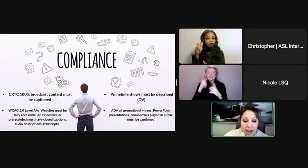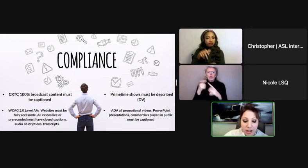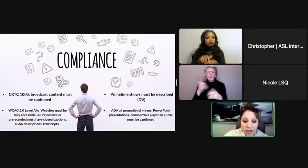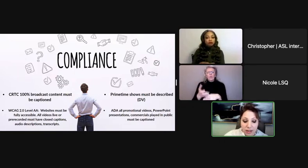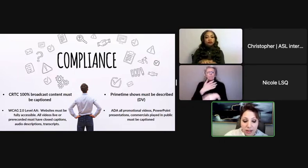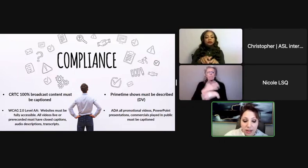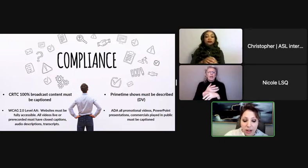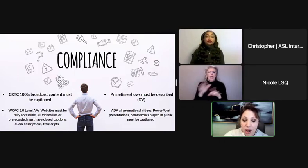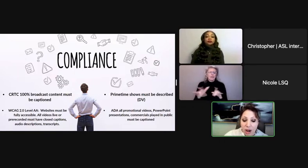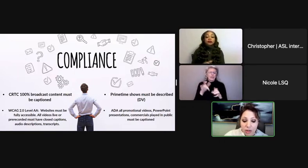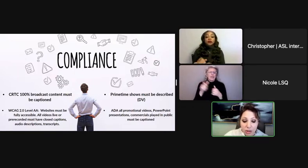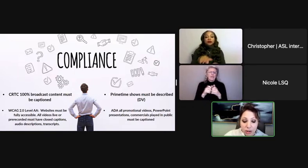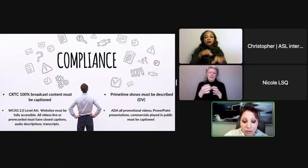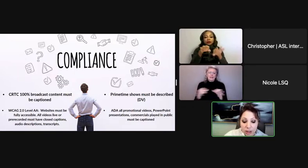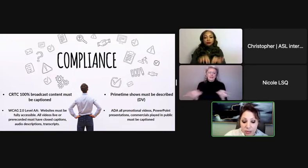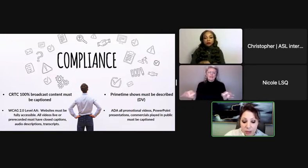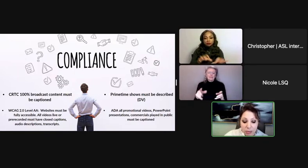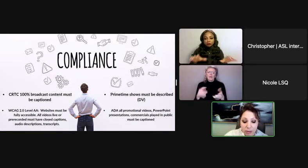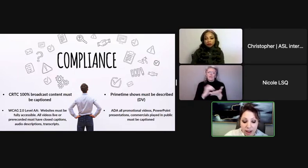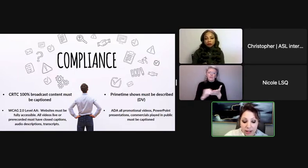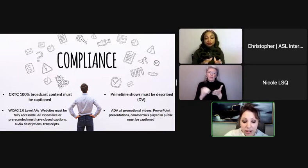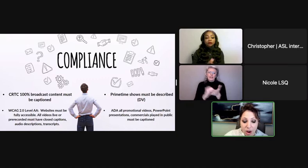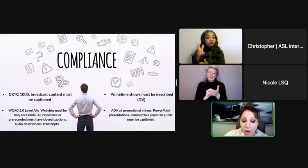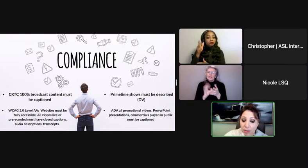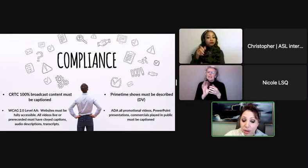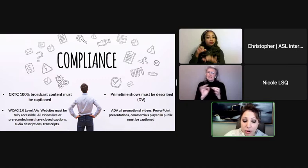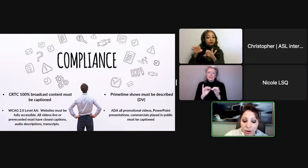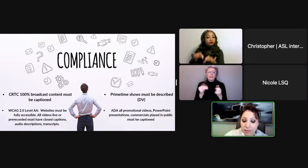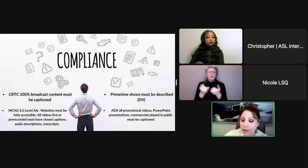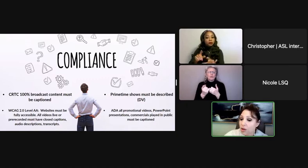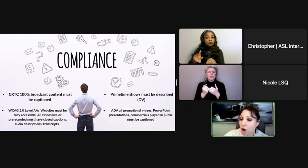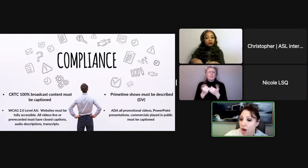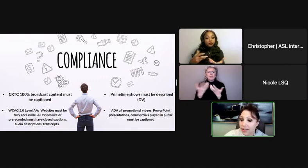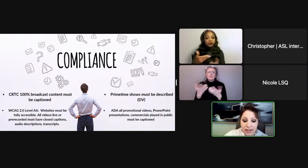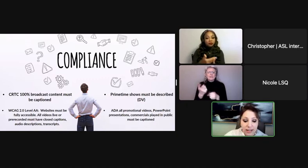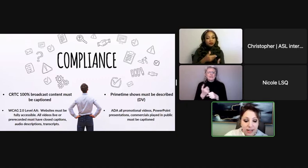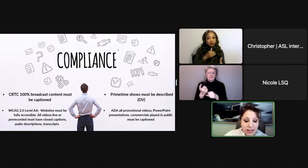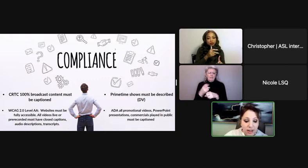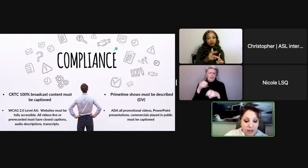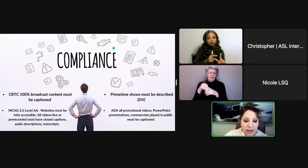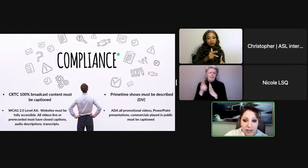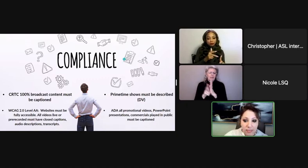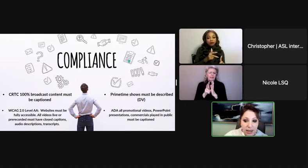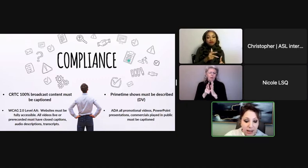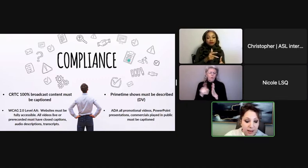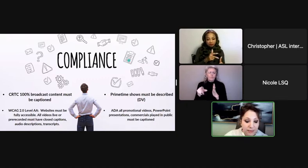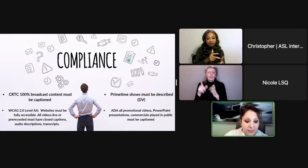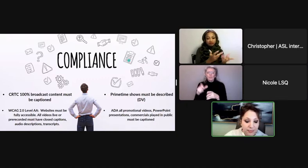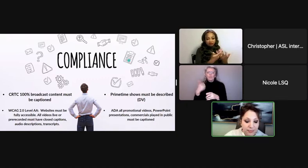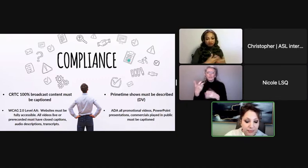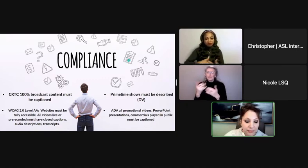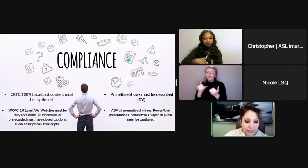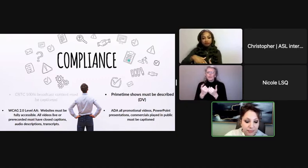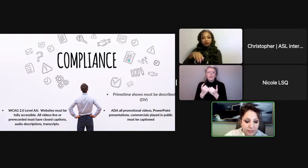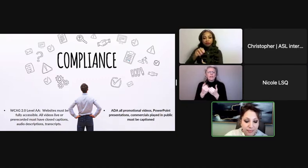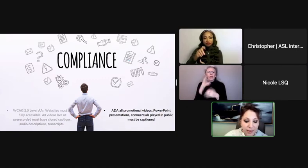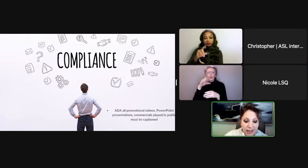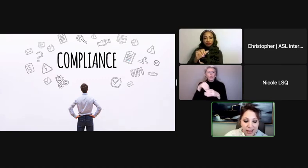transcription qui décrit les gestes posés. Donc, ça doit pour être tous les contenus